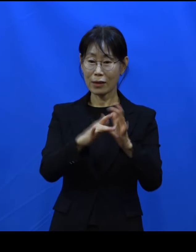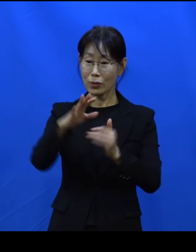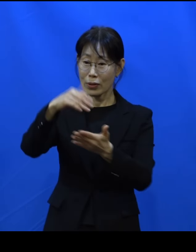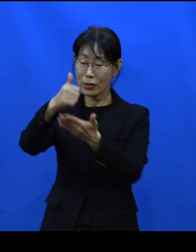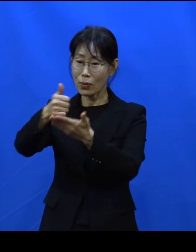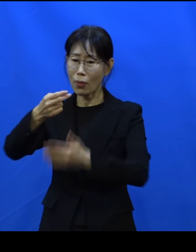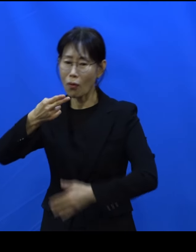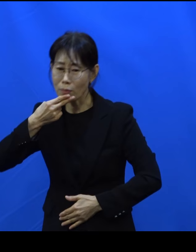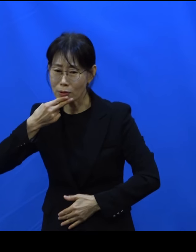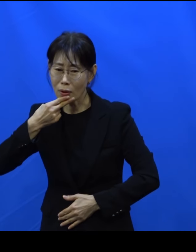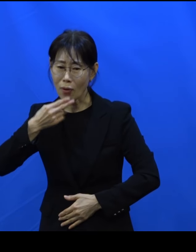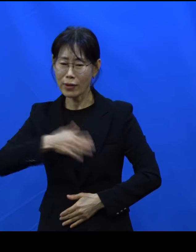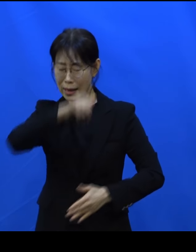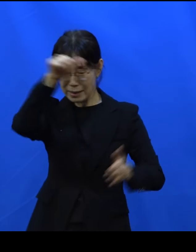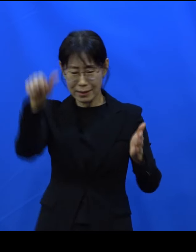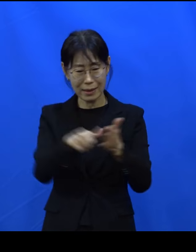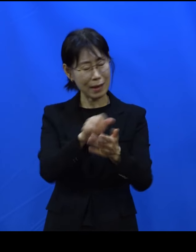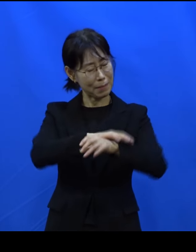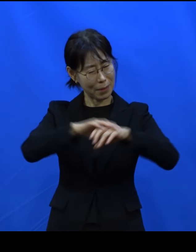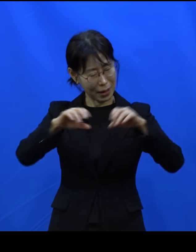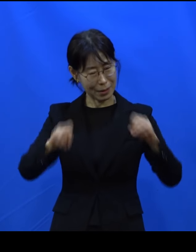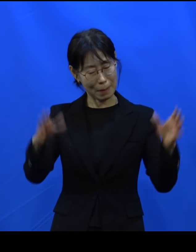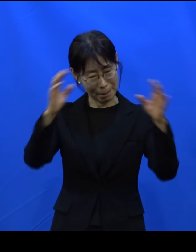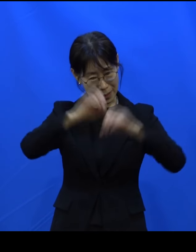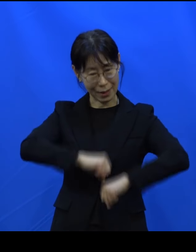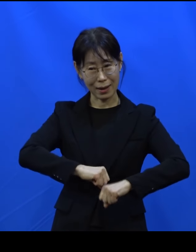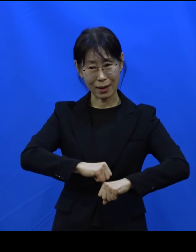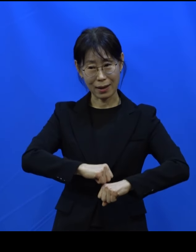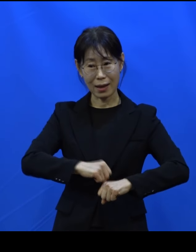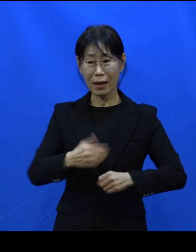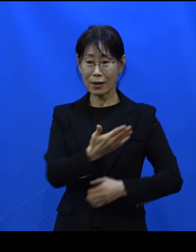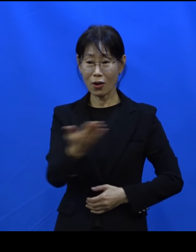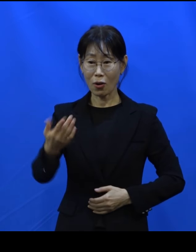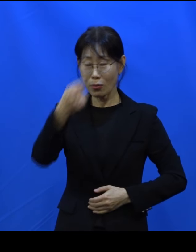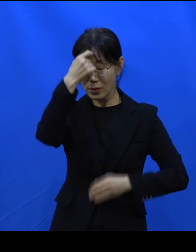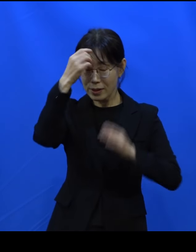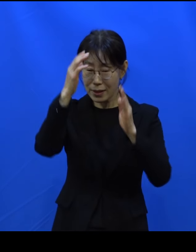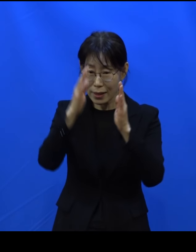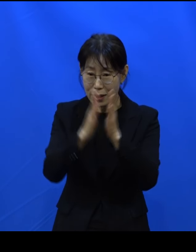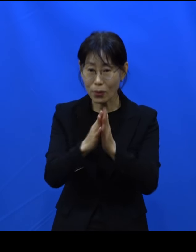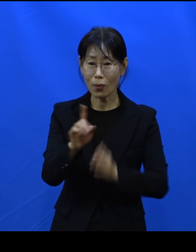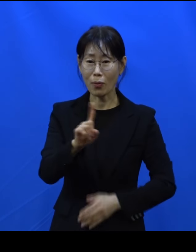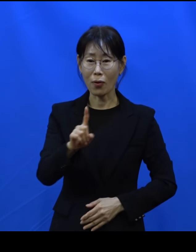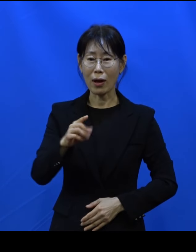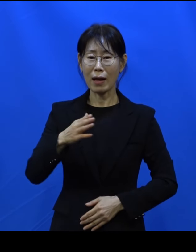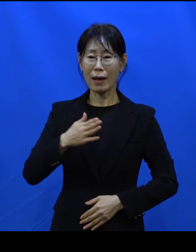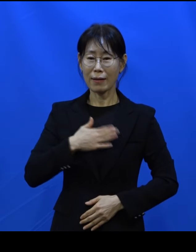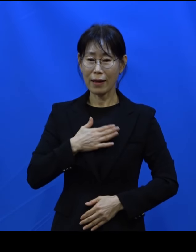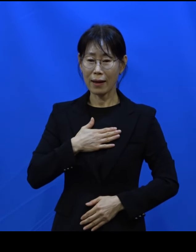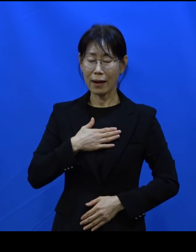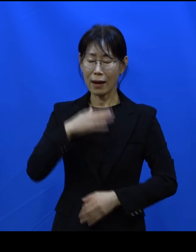그래서 우리는 어떤 기도를 해야 되죠? 내가 놓친 것을 보게 하옵소서.